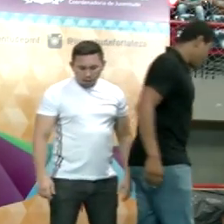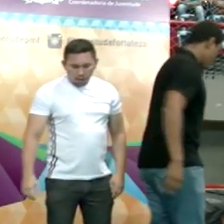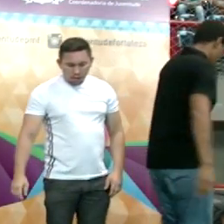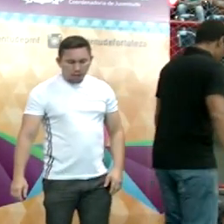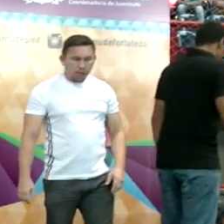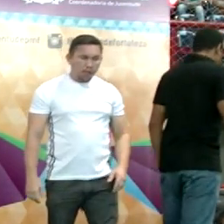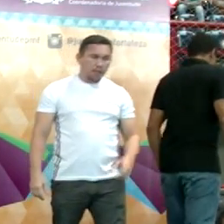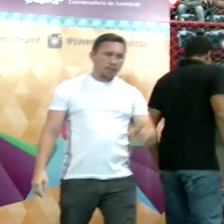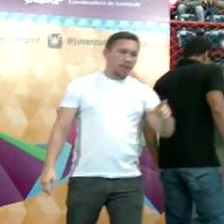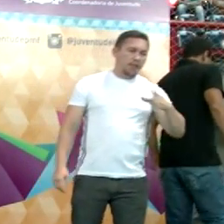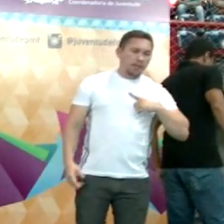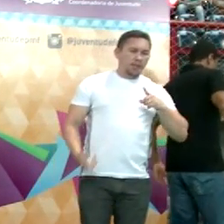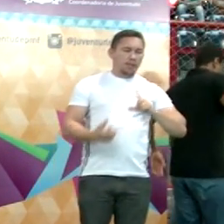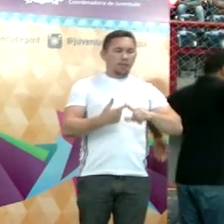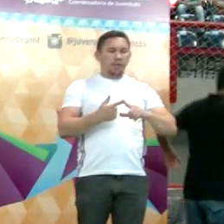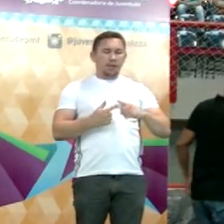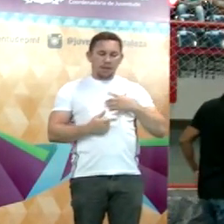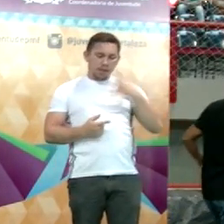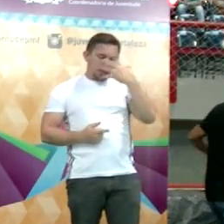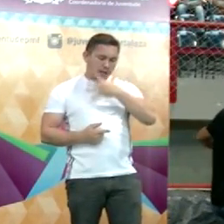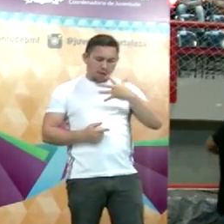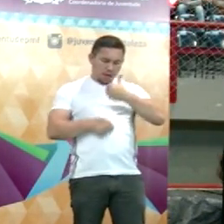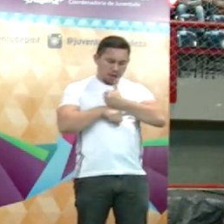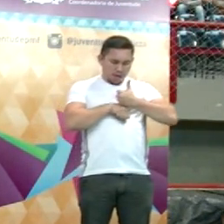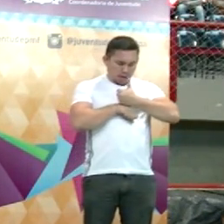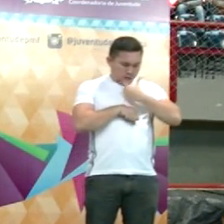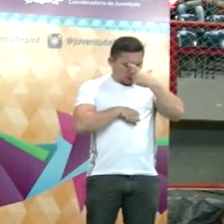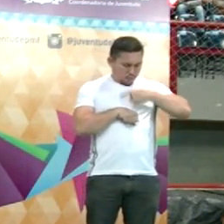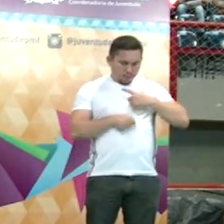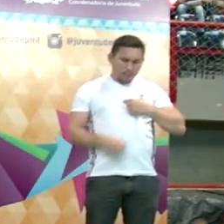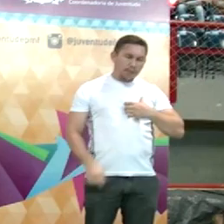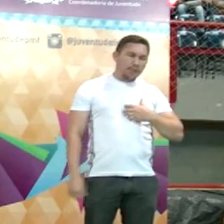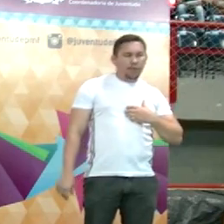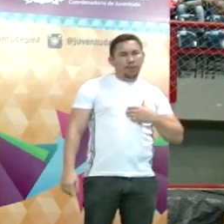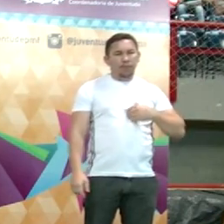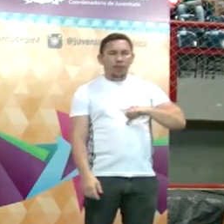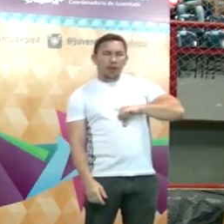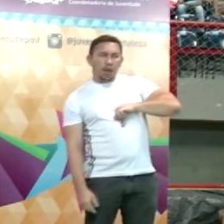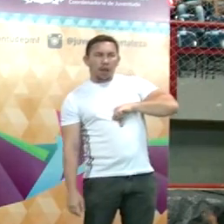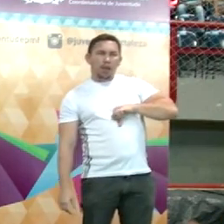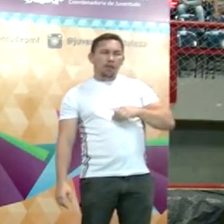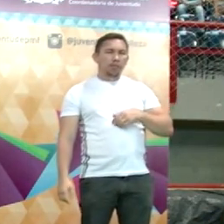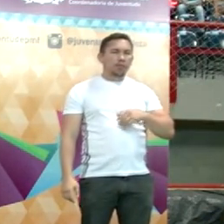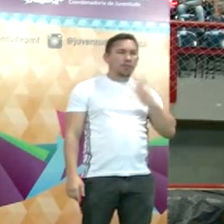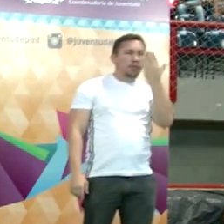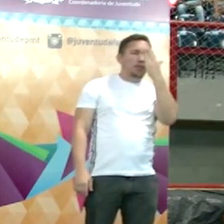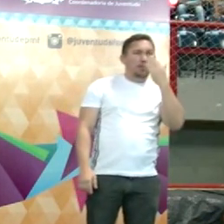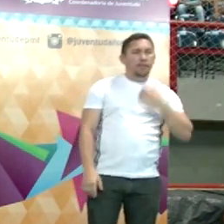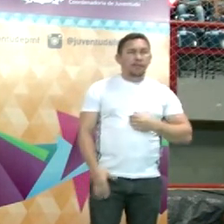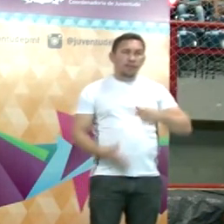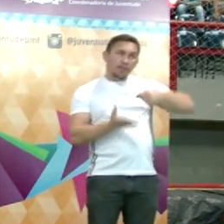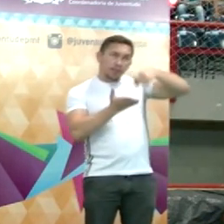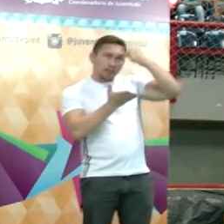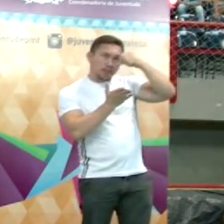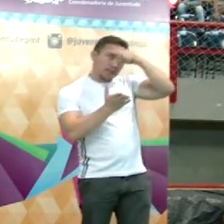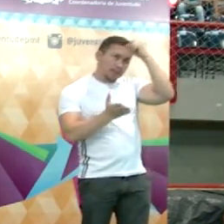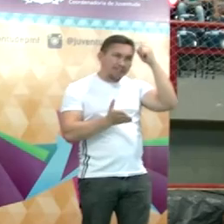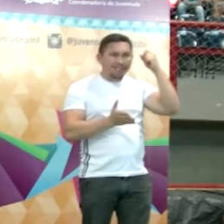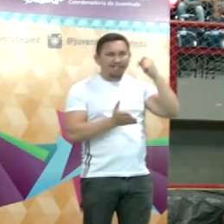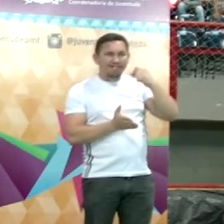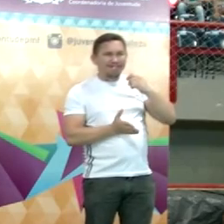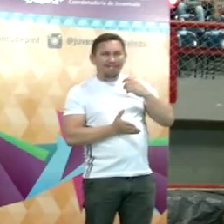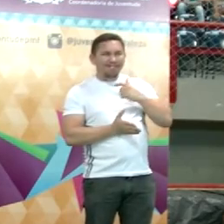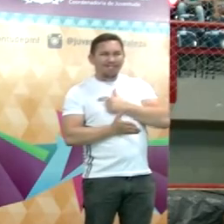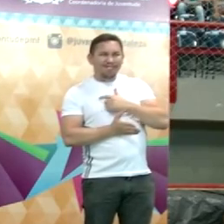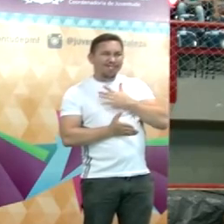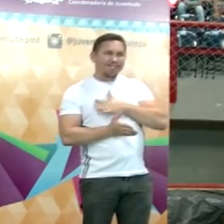não gosta do seu cabelo. Aí assanha, vai pentear de novo, você começa a se arrumar, você bota uma roupa, não gosta, você